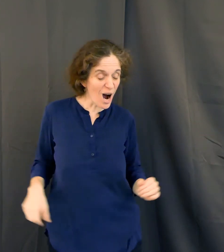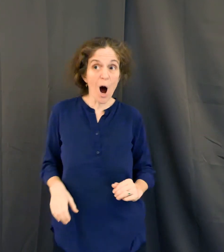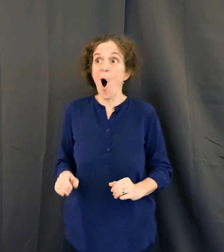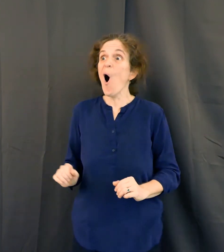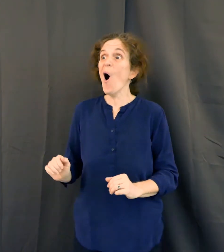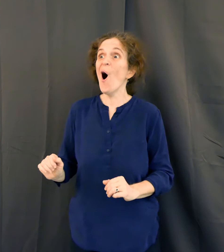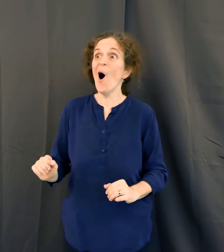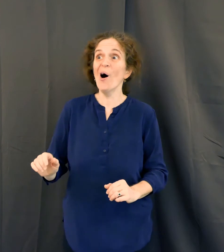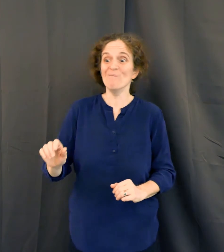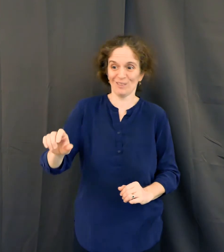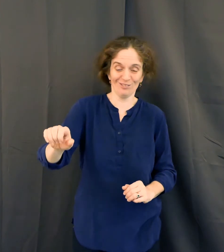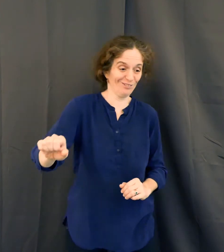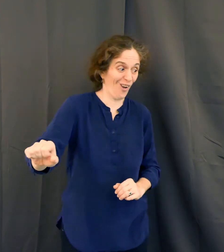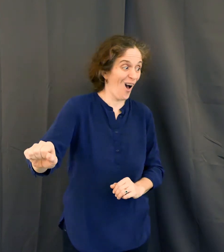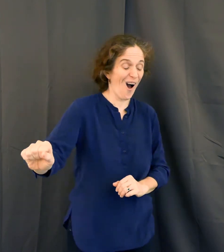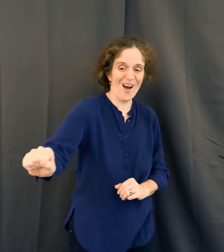Ouvrez-moi. Oh, oui.